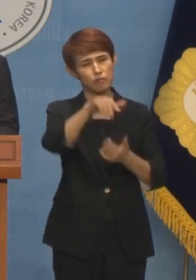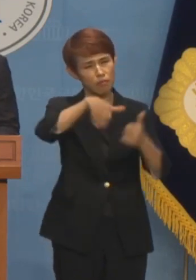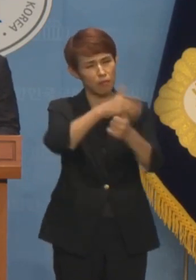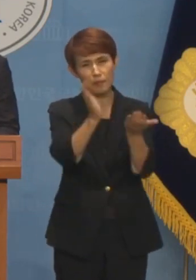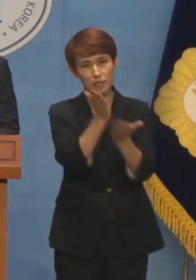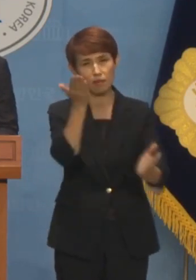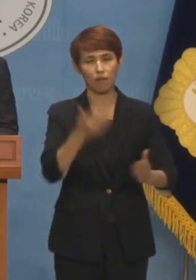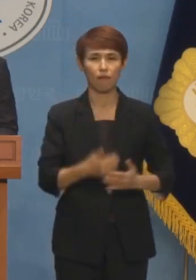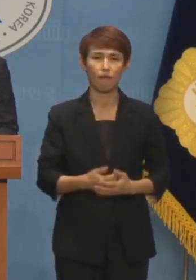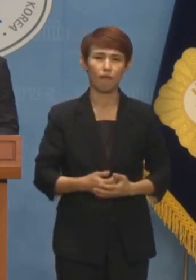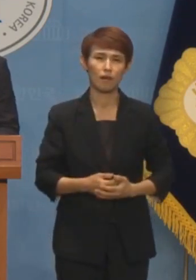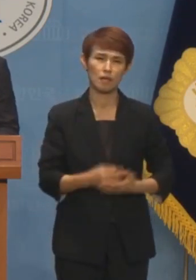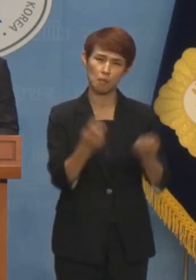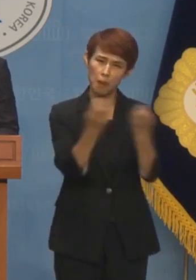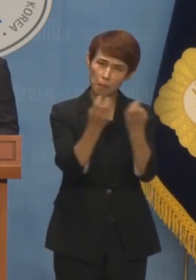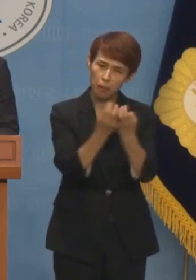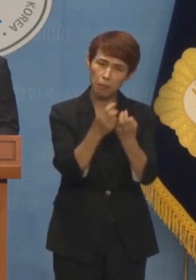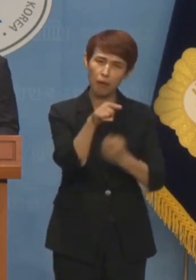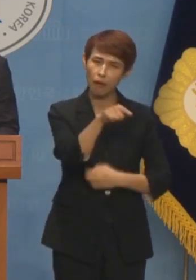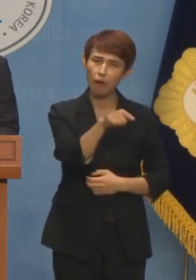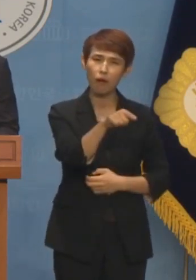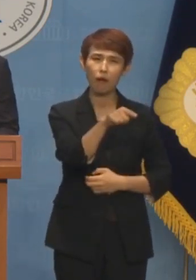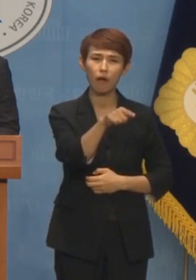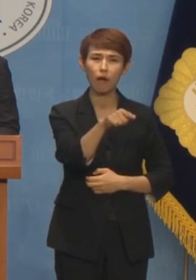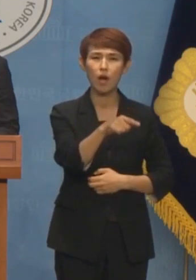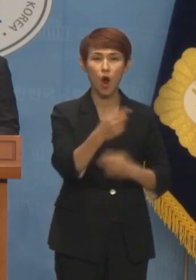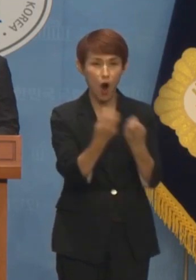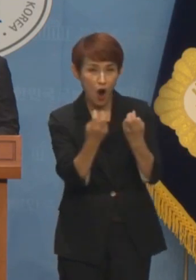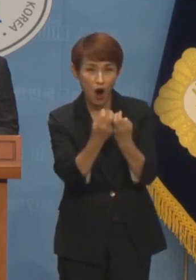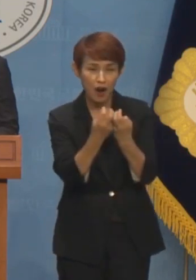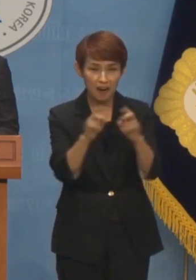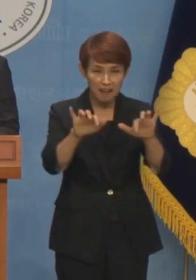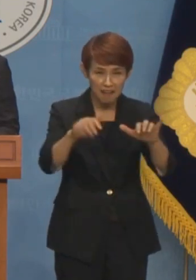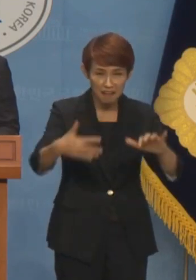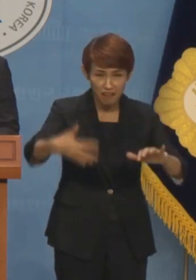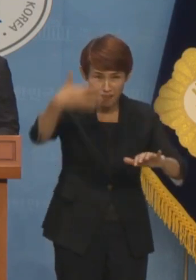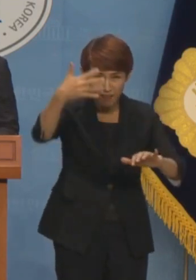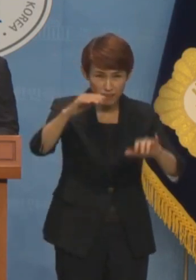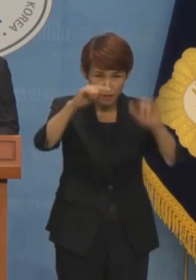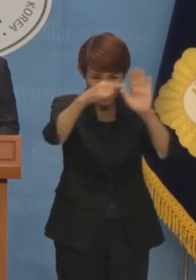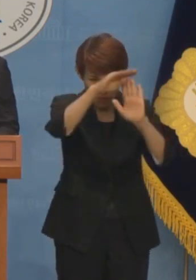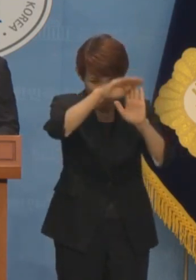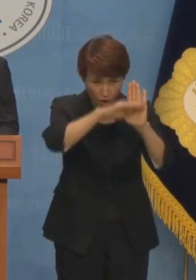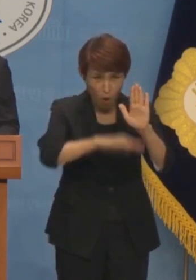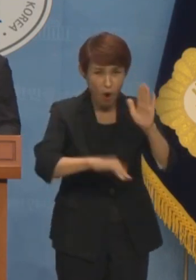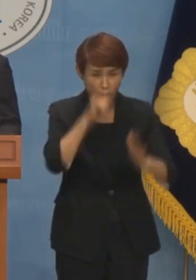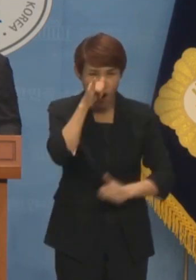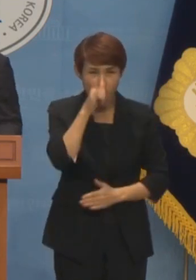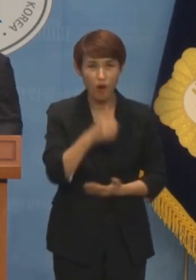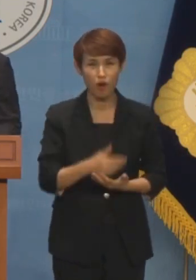가고 그 방법조차 커뮤니티를 통해 공유되는 현실에 우리는 살아가고 있습니다.